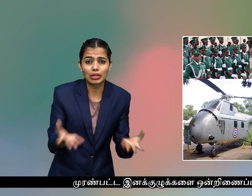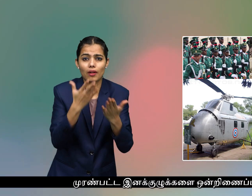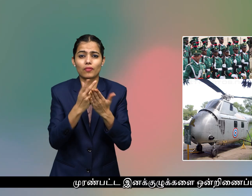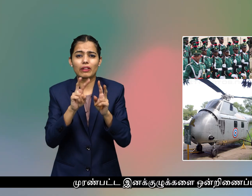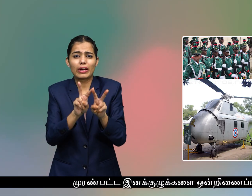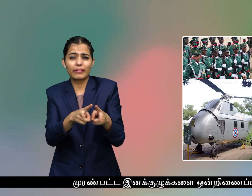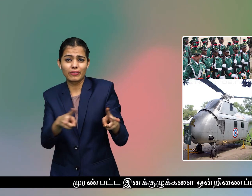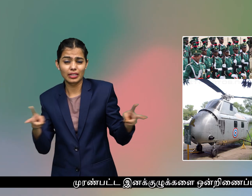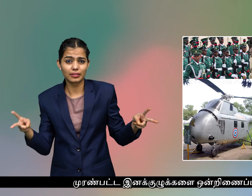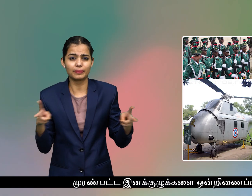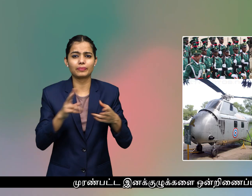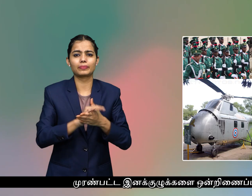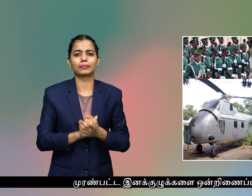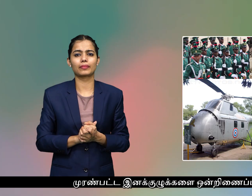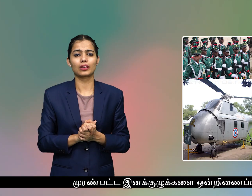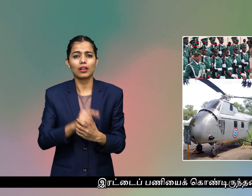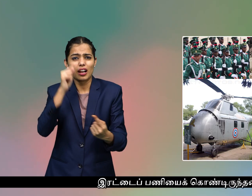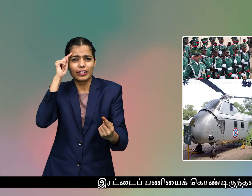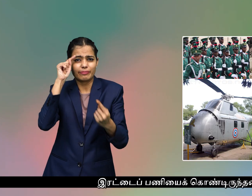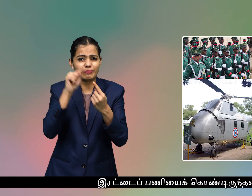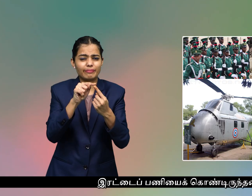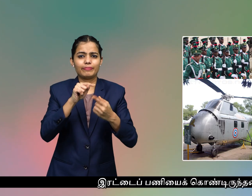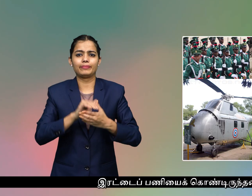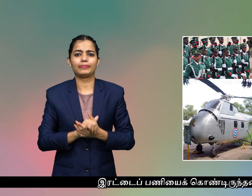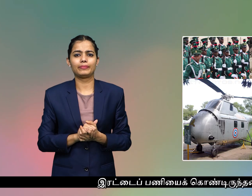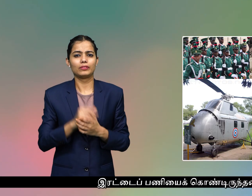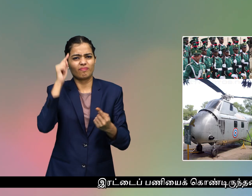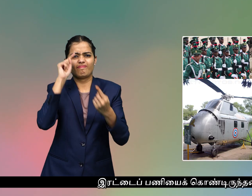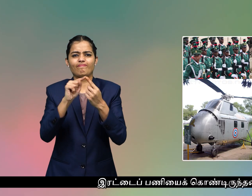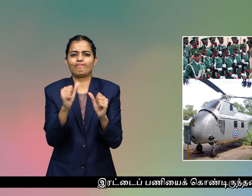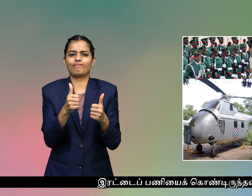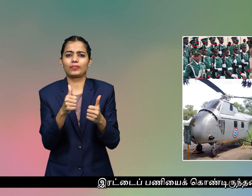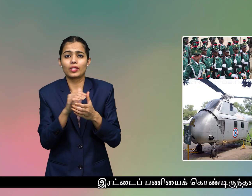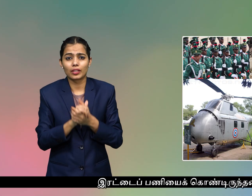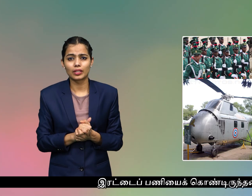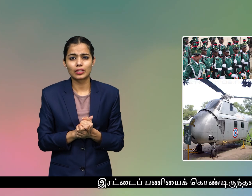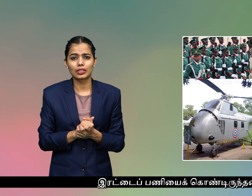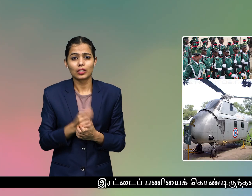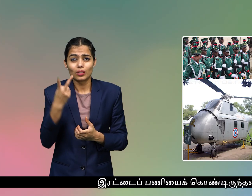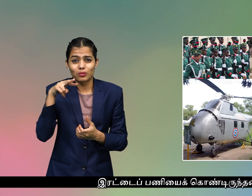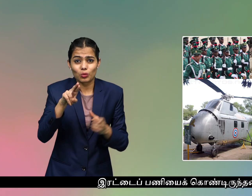முரண்பட்ட இனக்குழுக்களை ஒன்றிணைப்பது என்ற இரட்டை பணியை கொண்டிருந்தனர்.